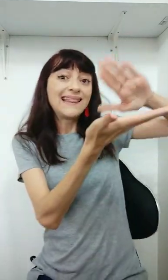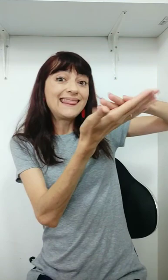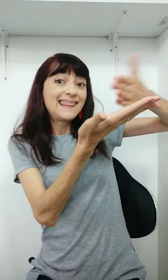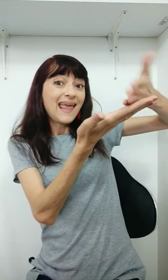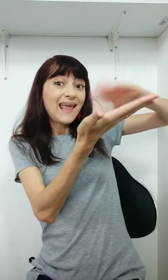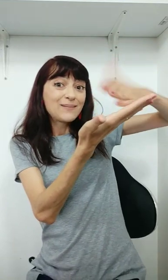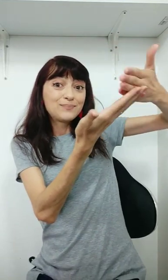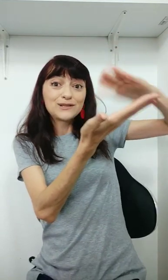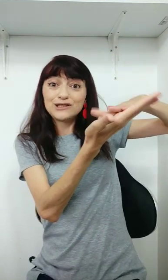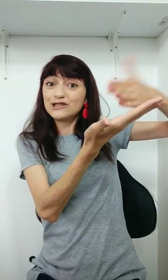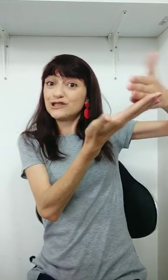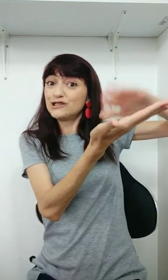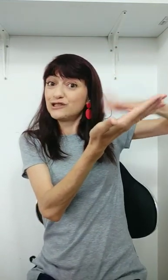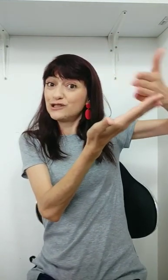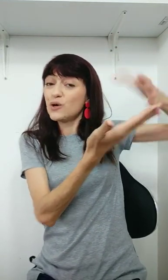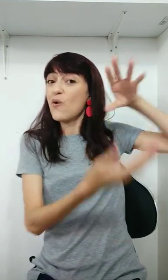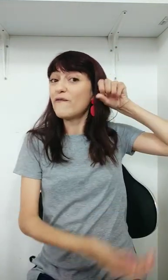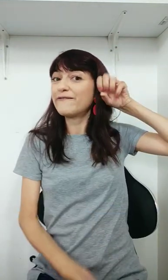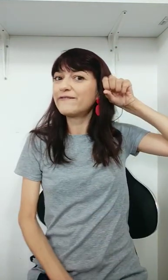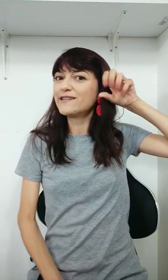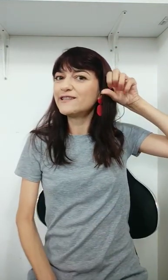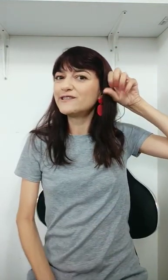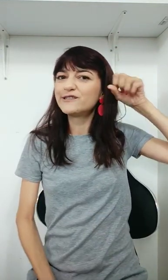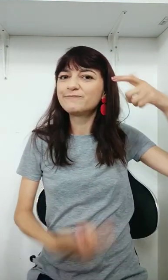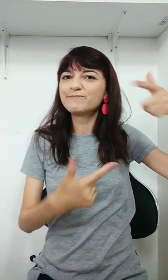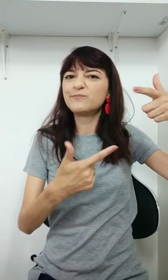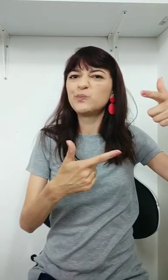o surdo, né? Às vezes também...